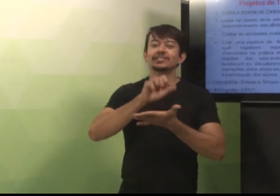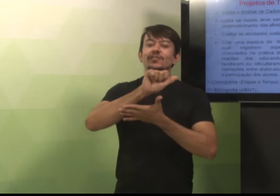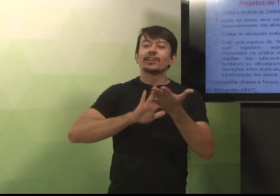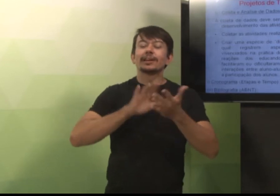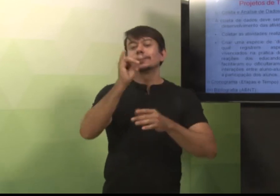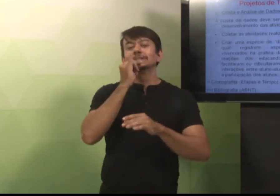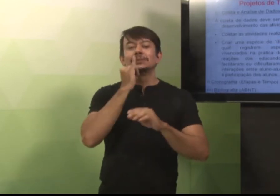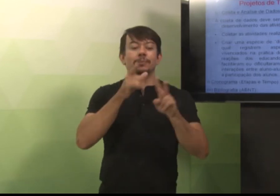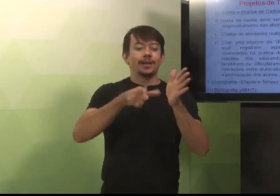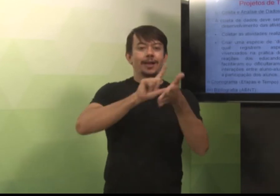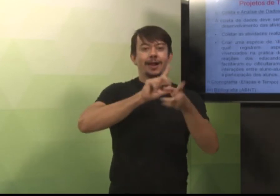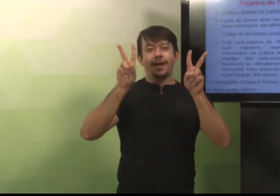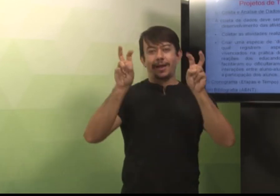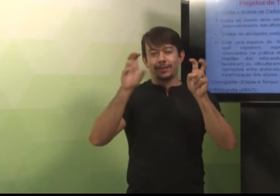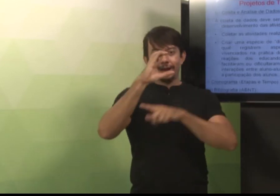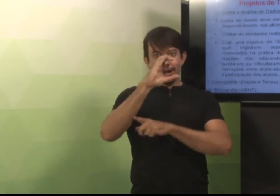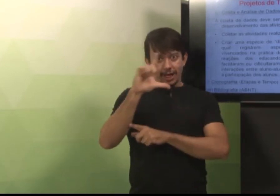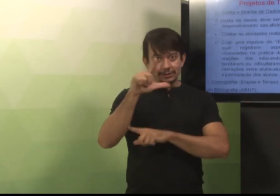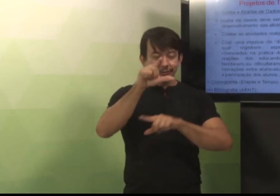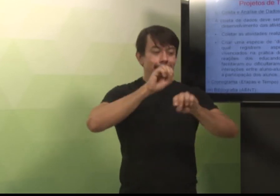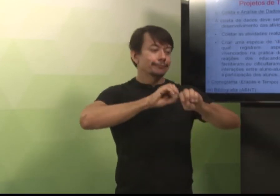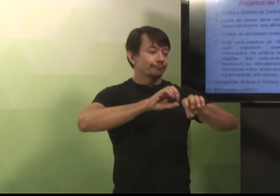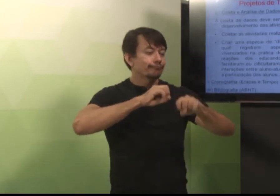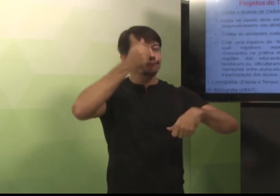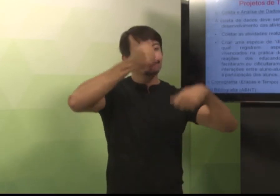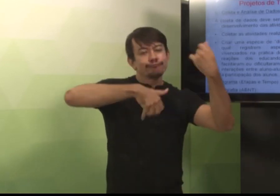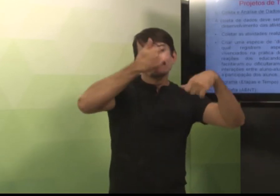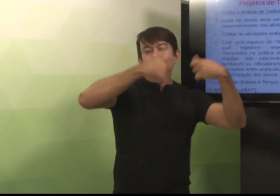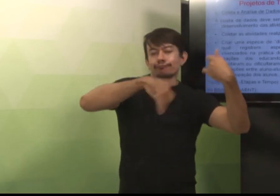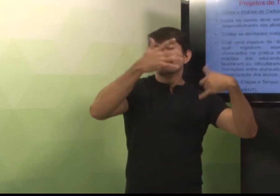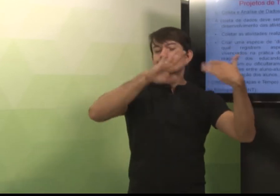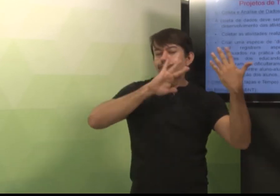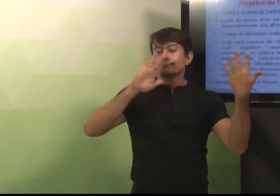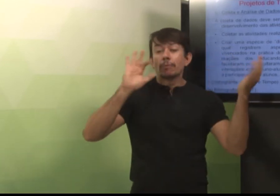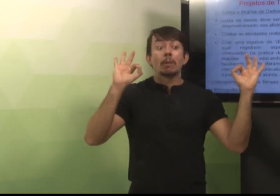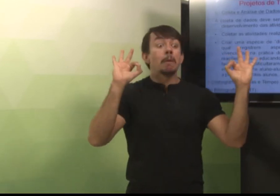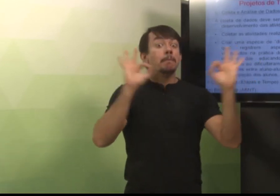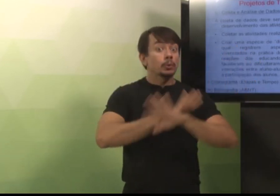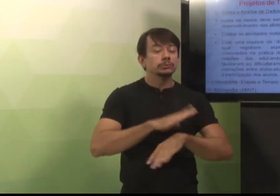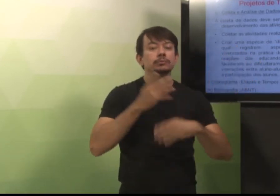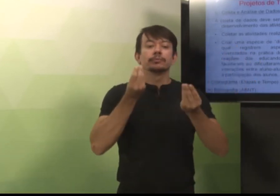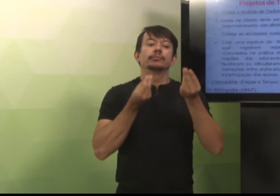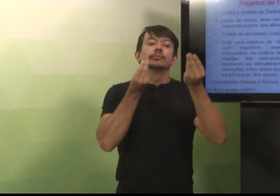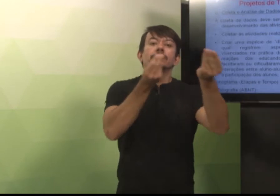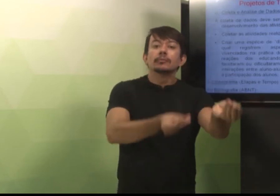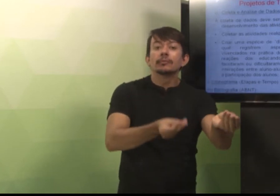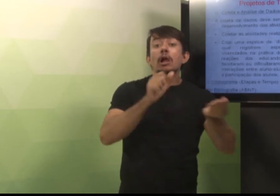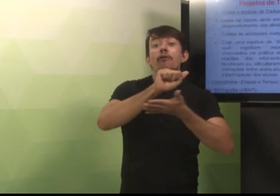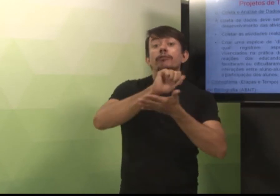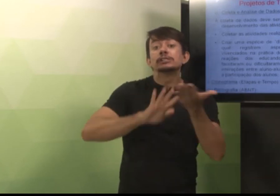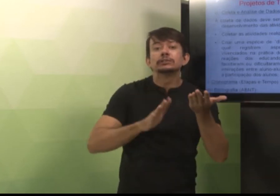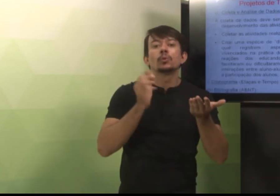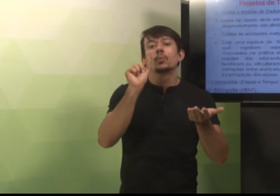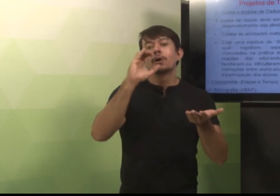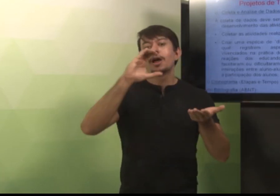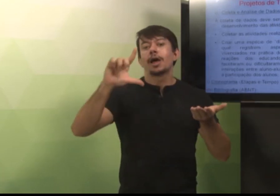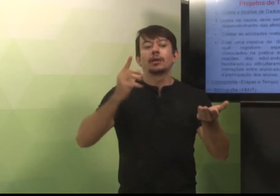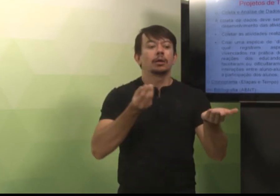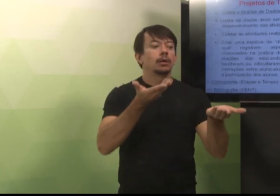Vejam, conforme havíamos falado sobre classificadores, você vai explicar e depois entregar uma atividade sobre classificadores.